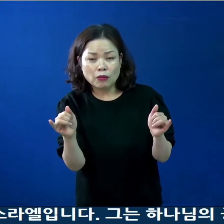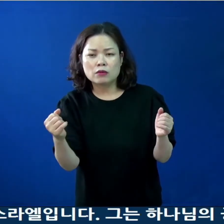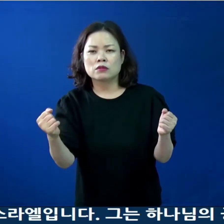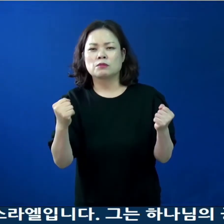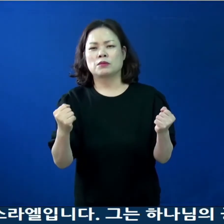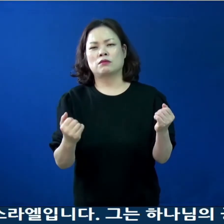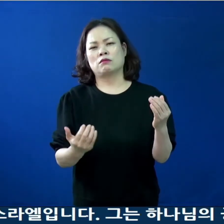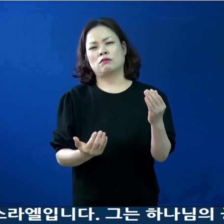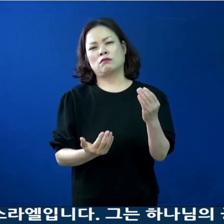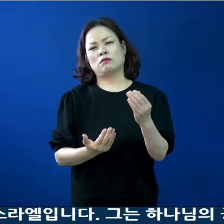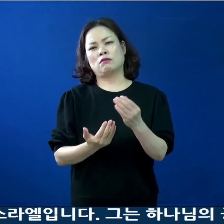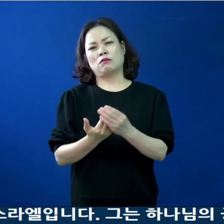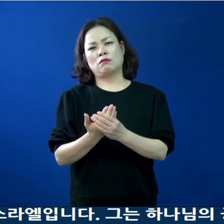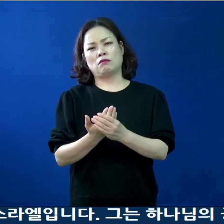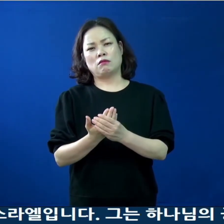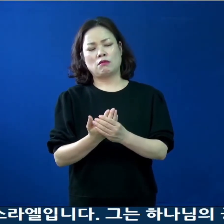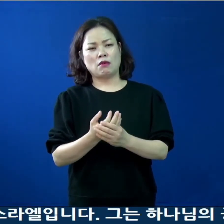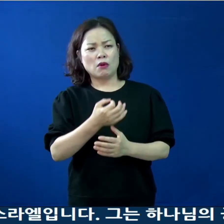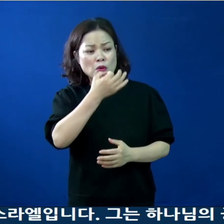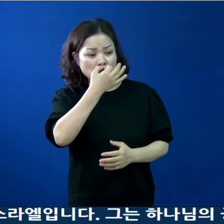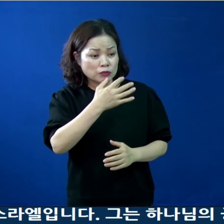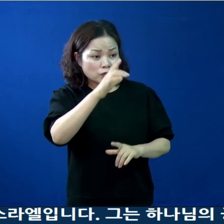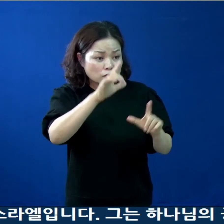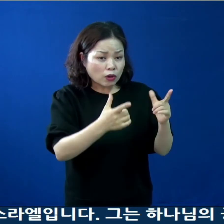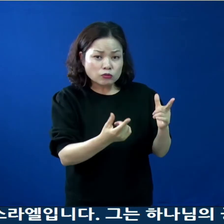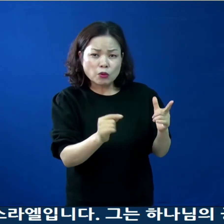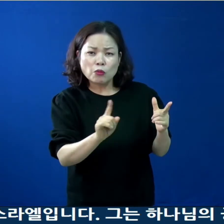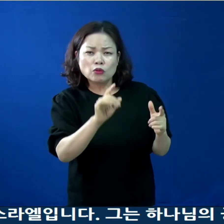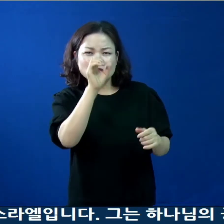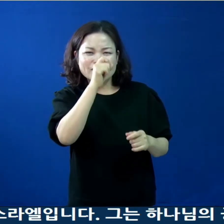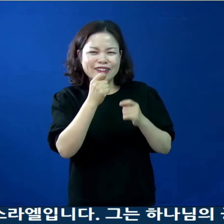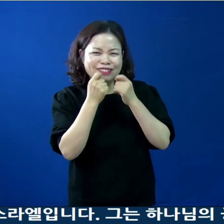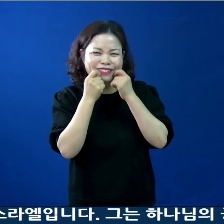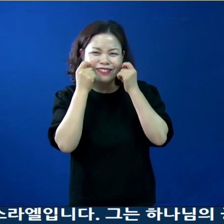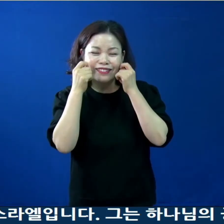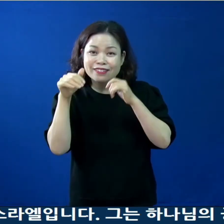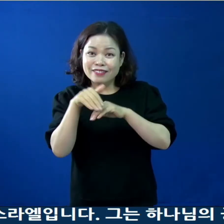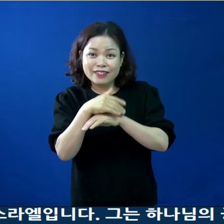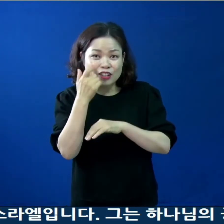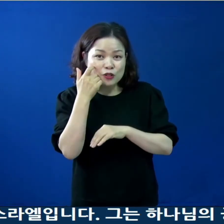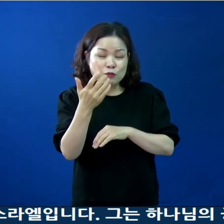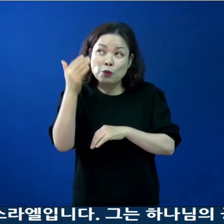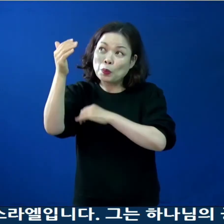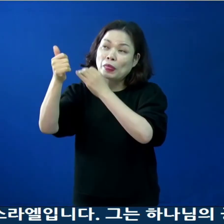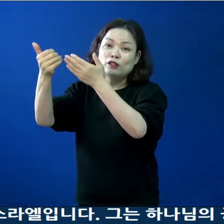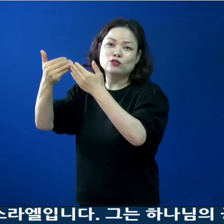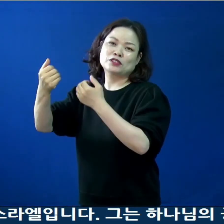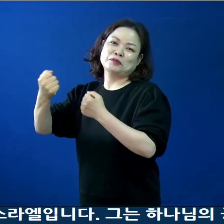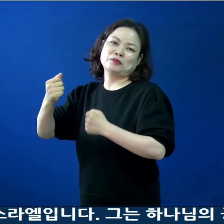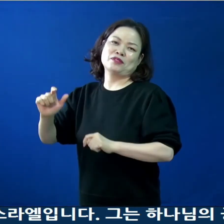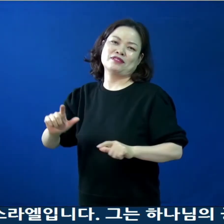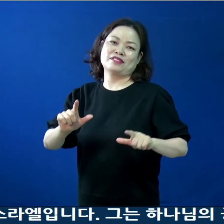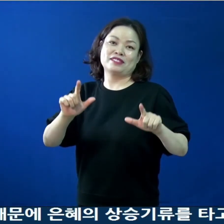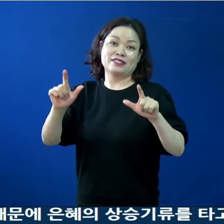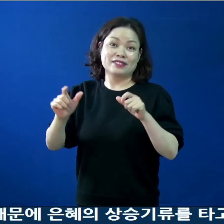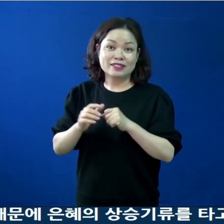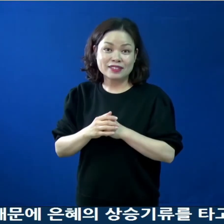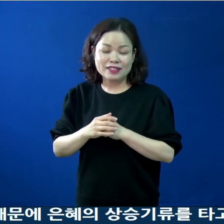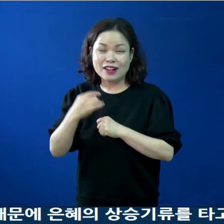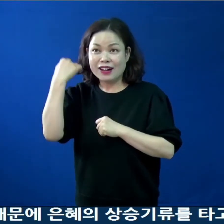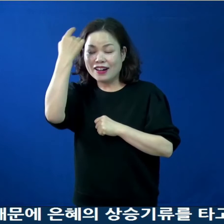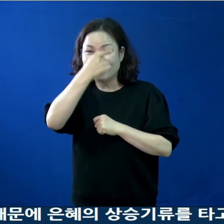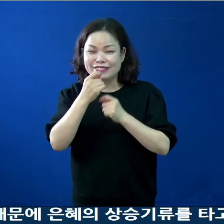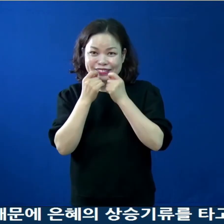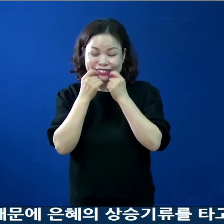나는 것이에요. 이게 힘든 상황인데 뭐가 좋다고 그렇게 웃습니까? 하나님이 주신 힘으로 삽니다. 막 얼굴에